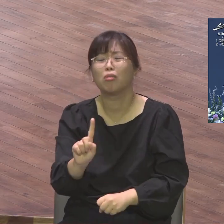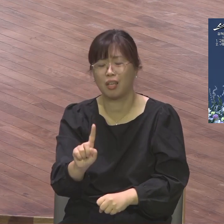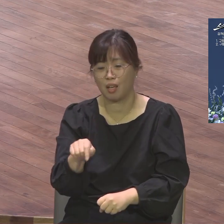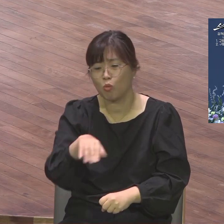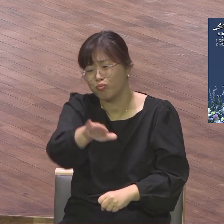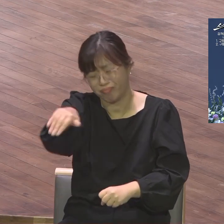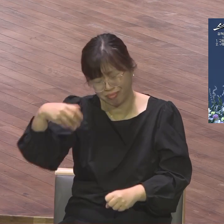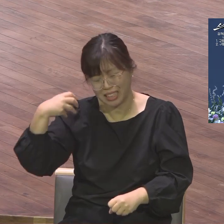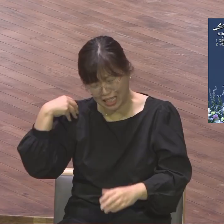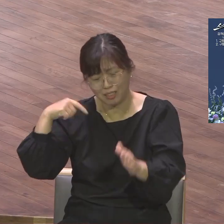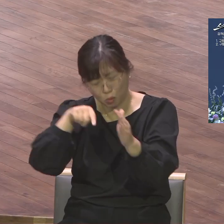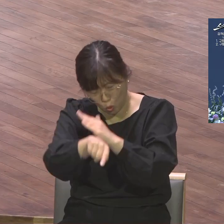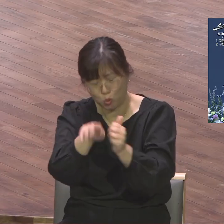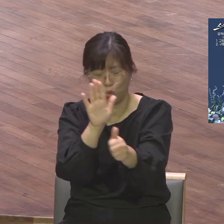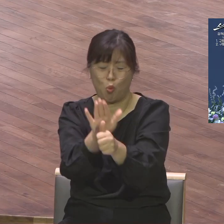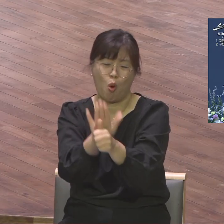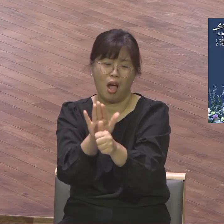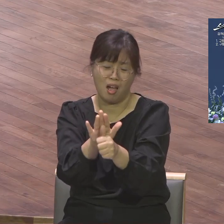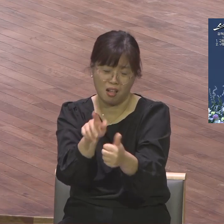사람, 구원받은 사람,